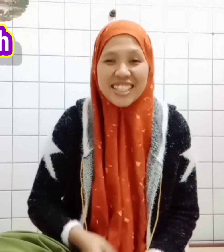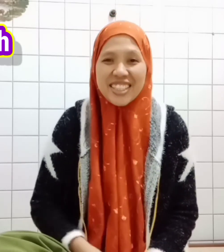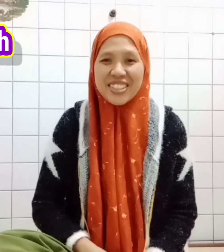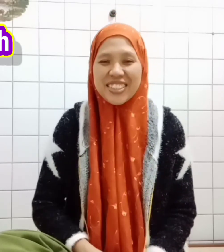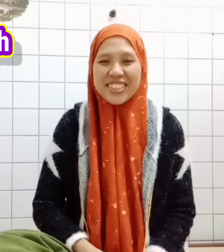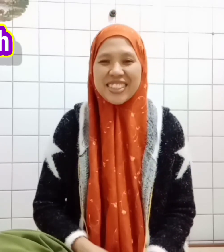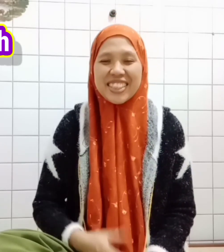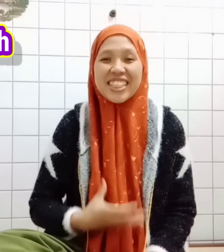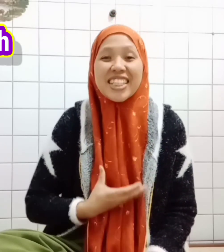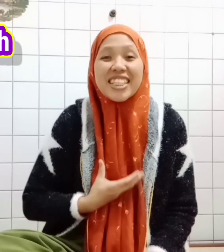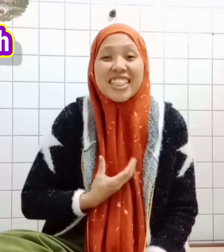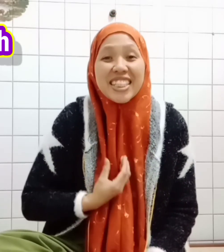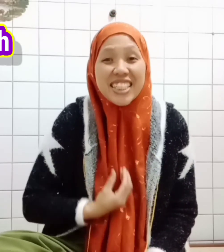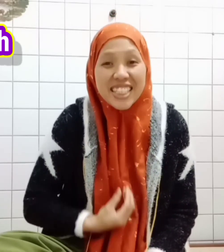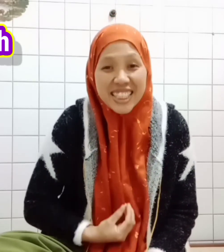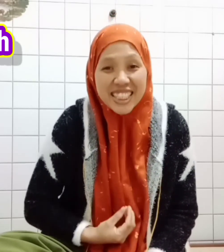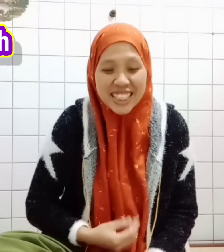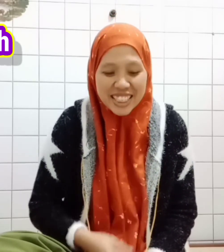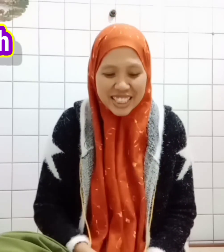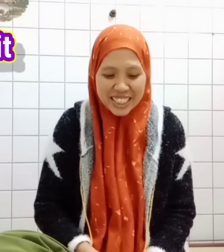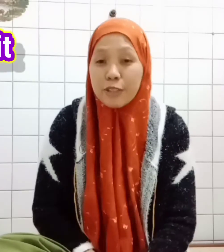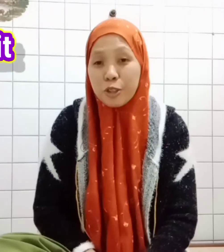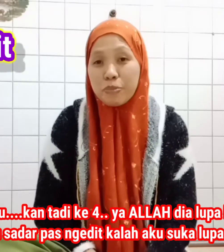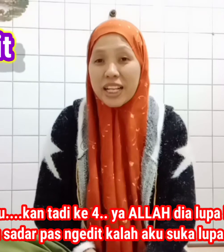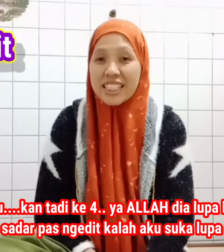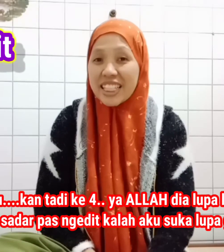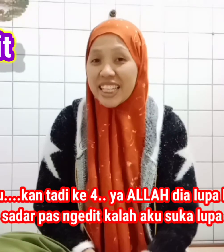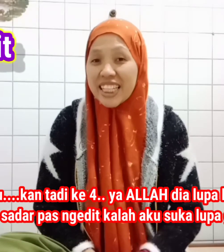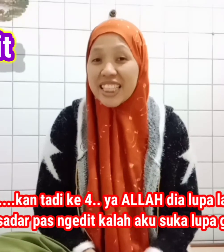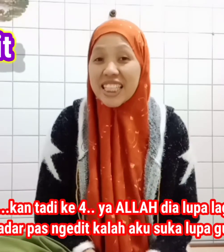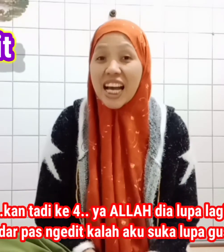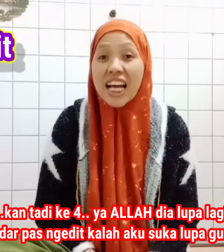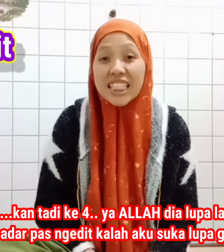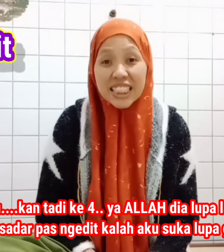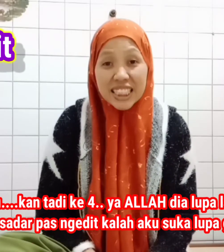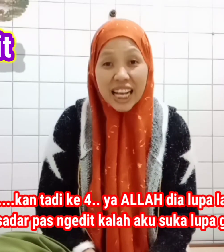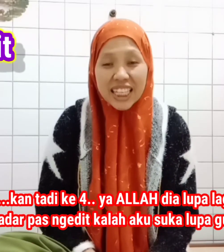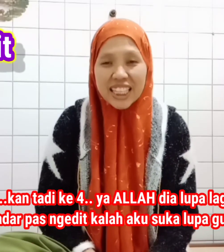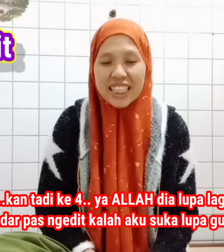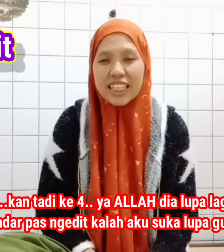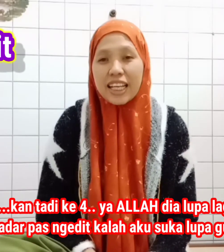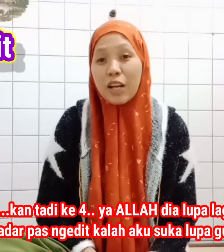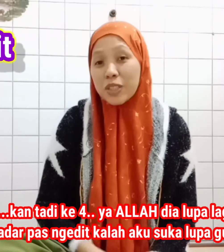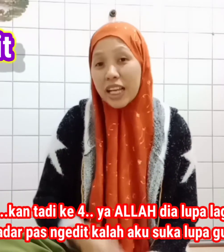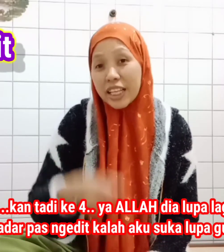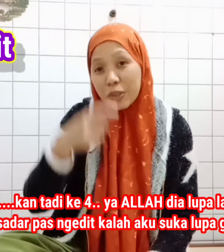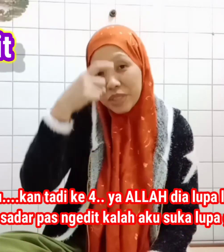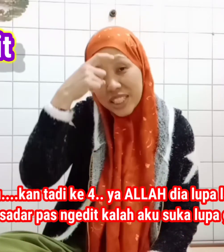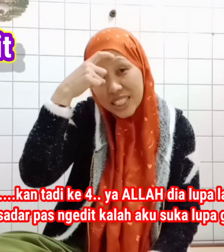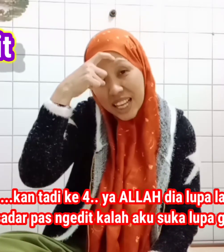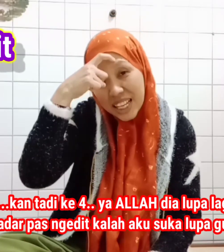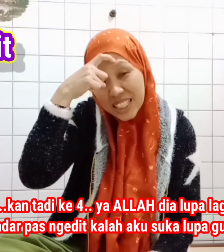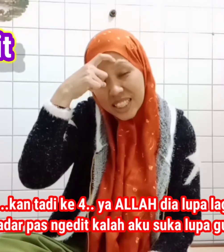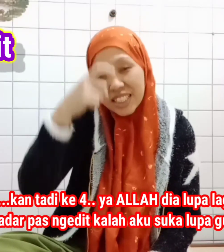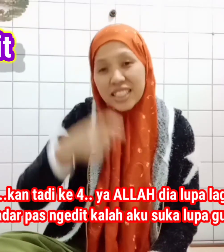gitu. Sedih gitu. Terus perasaan yang ketiga, sakit. Kalau sakit tuh begini, sakit.